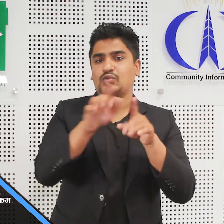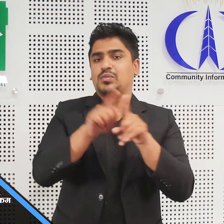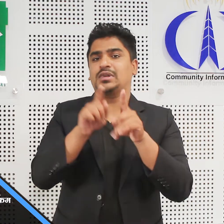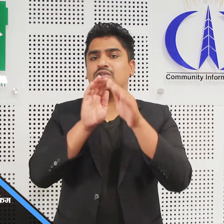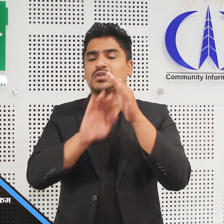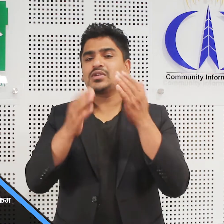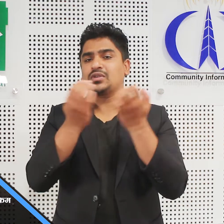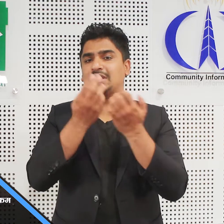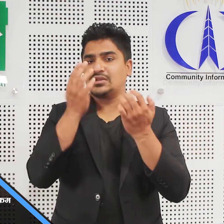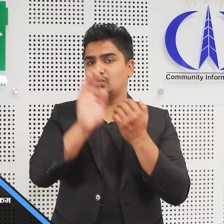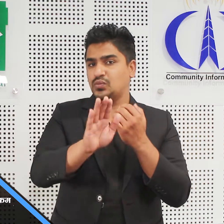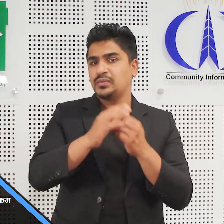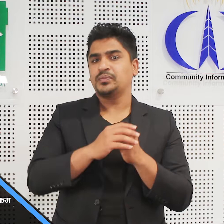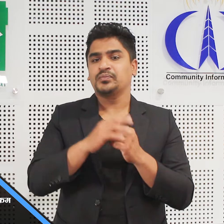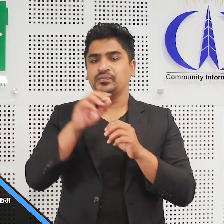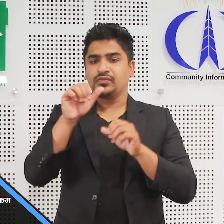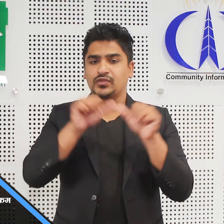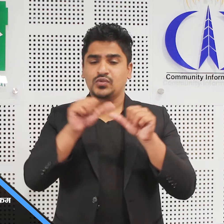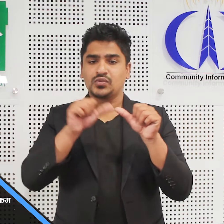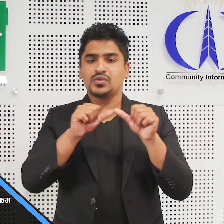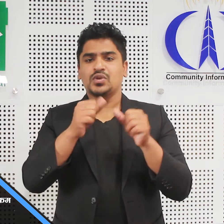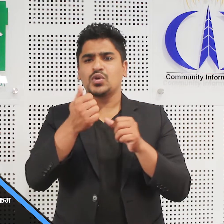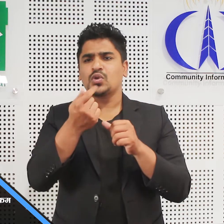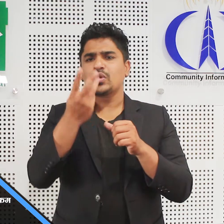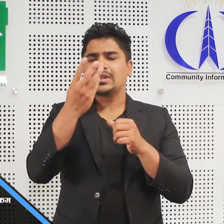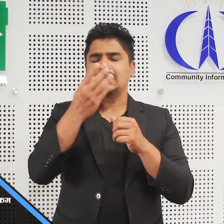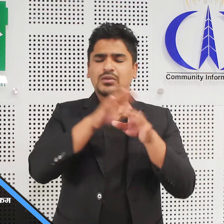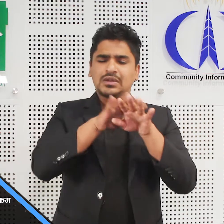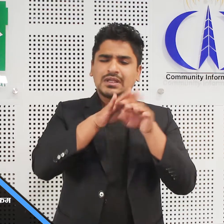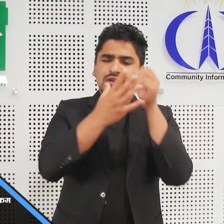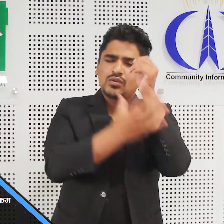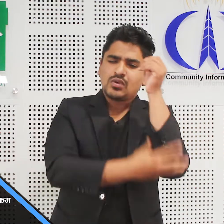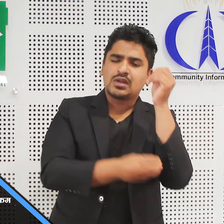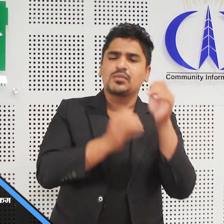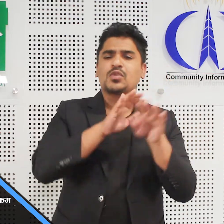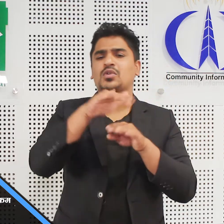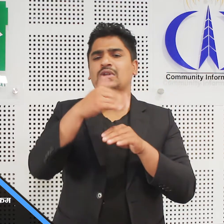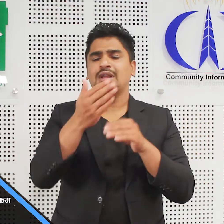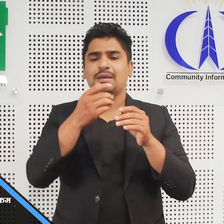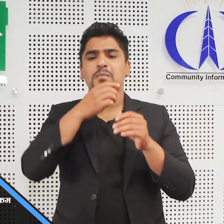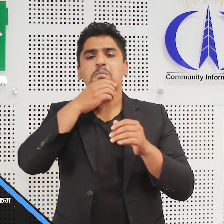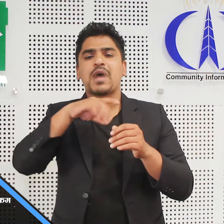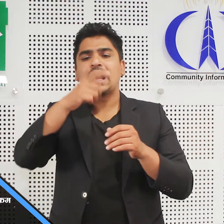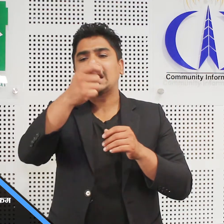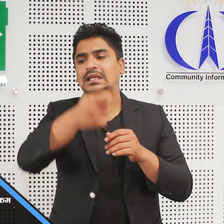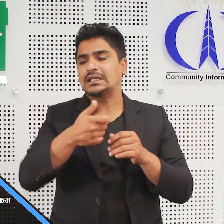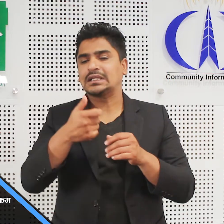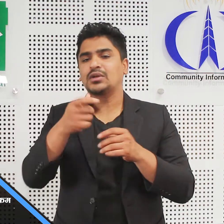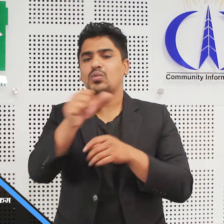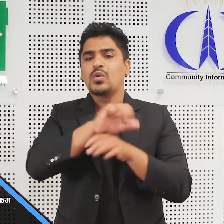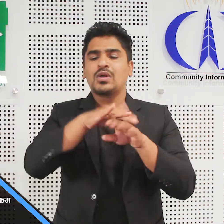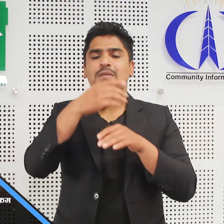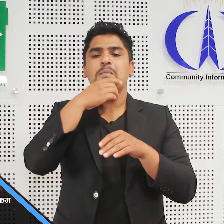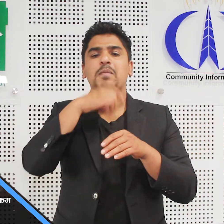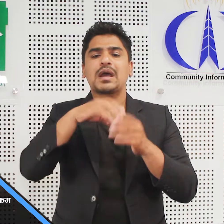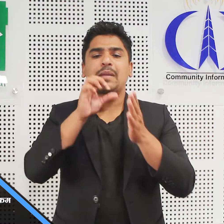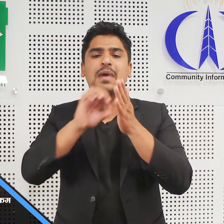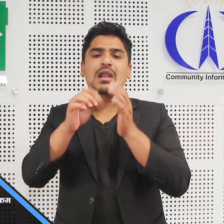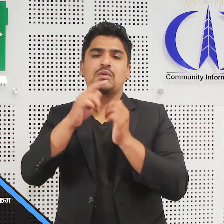सञ्चालन गरेका छौँ। जस्तो कि कतिपय अति विपन्नहरूलाई हामीले बाख्रा खरिद गरेर उहाँहरूलाई बाख्रा पाल्नको लागि